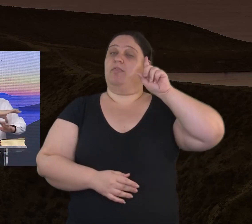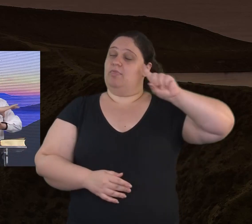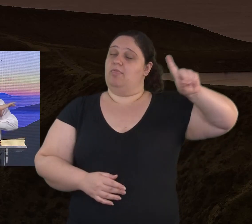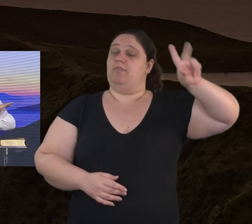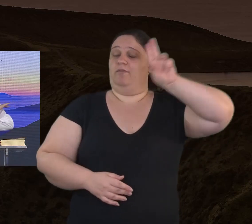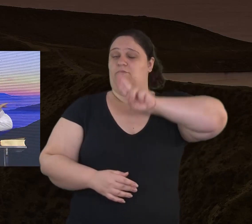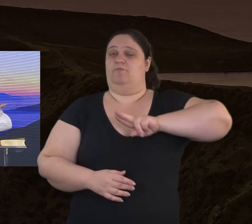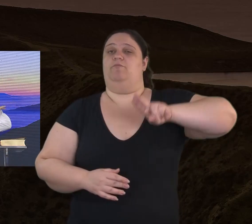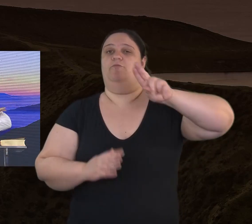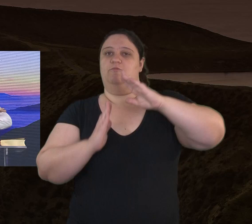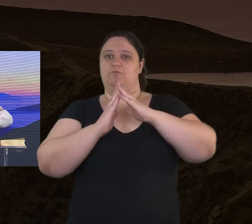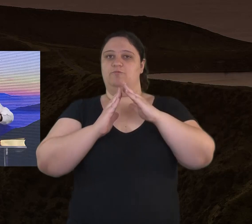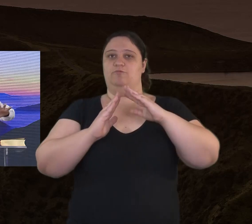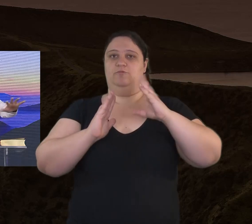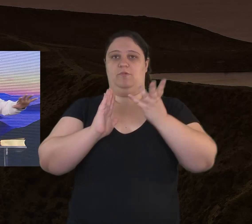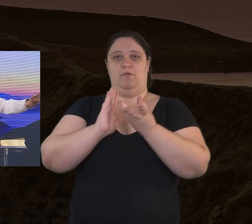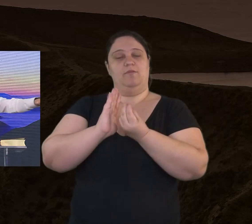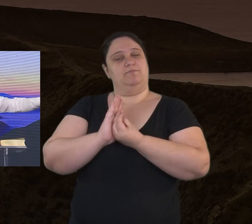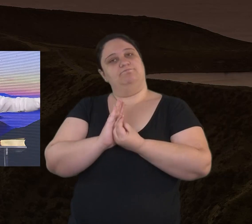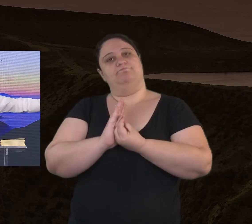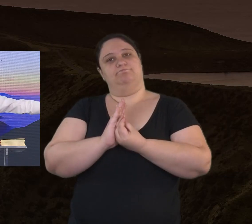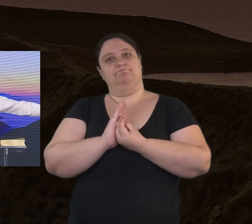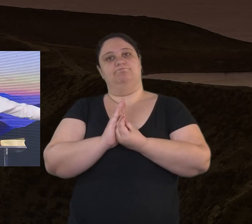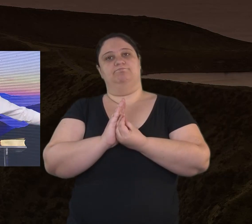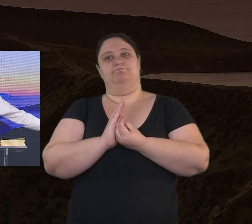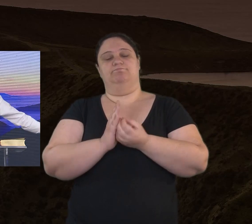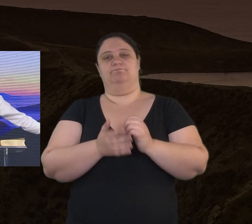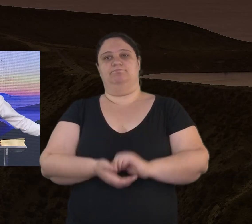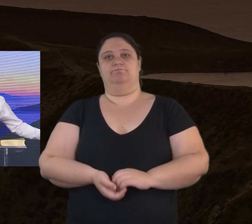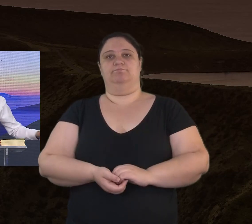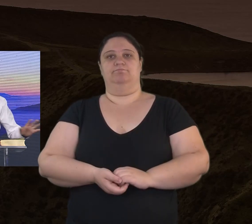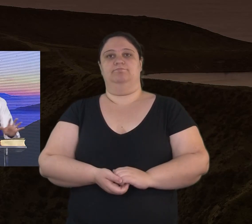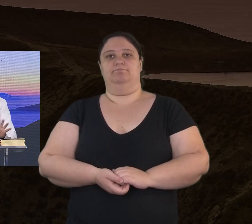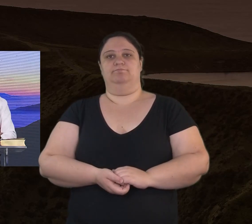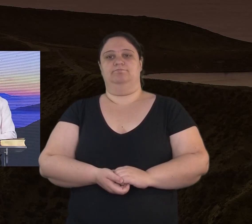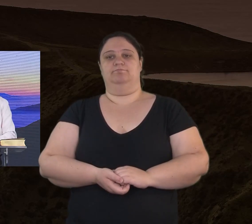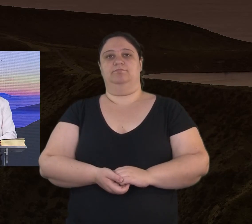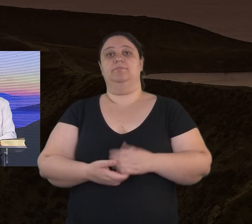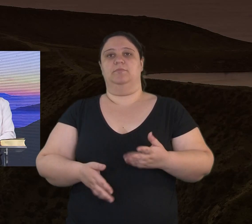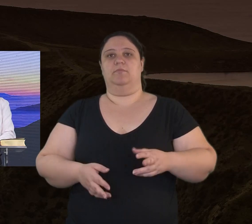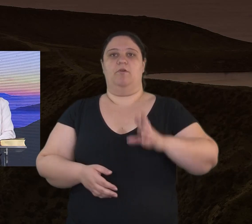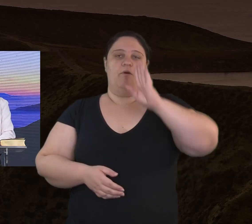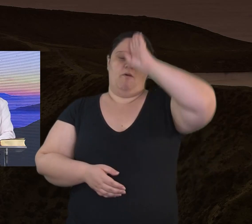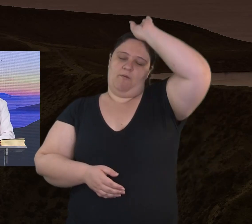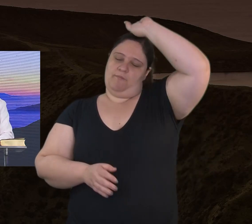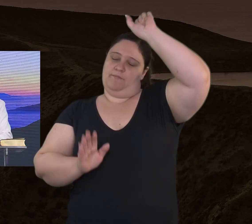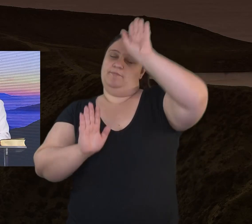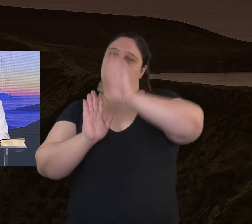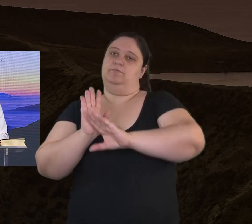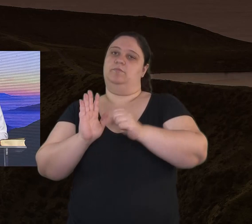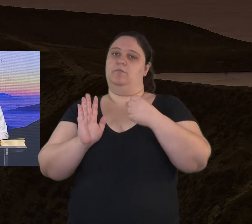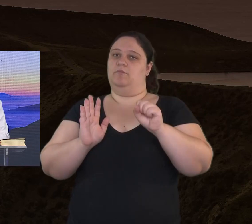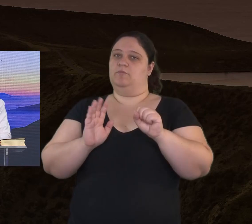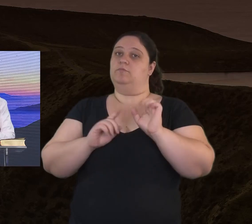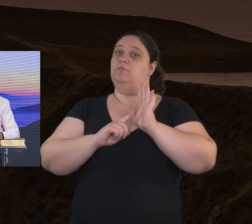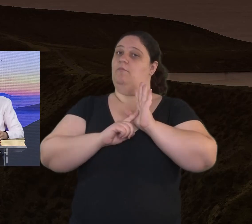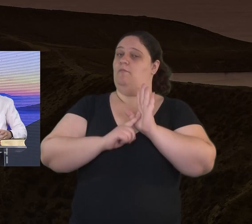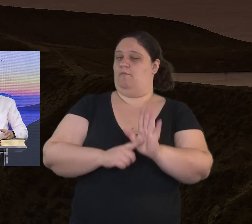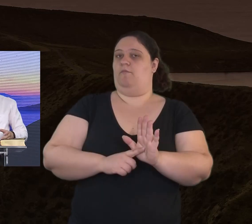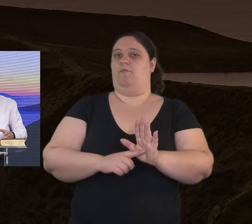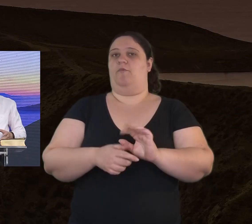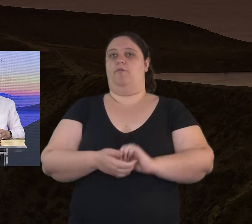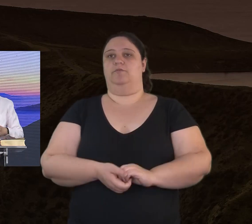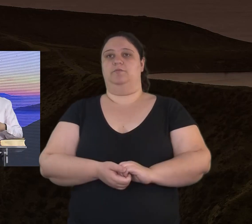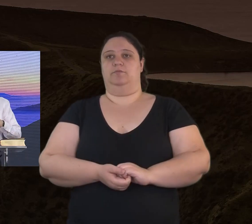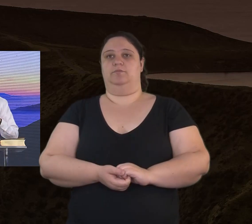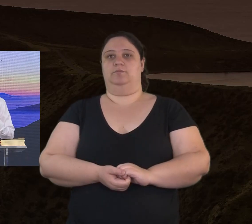o quê? Encher todas as coisas novamente, a criação. Então, Romanos 8 nos mostra, através